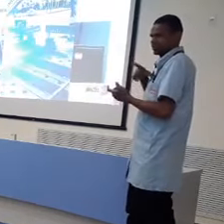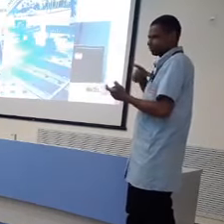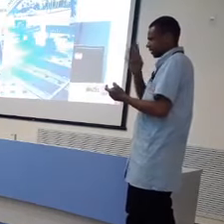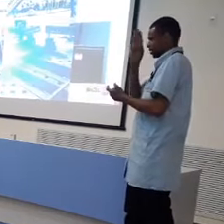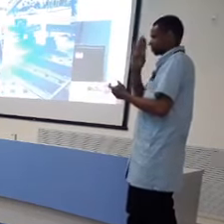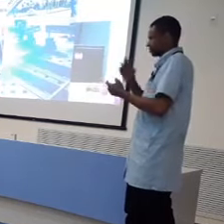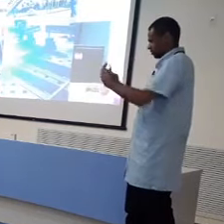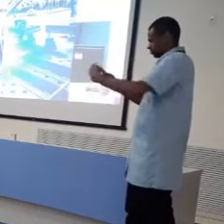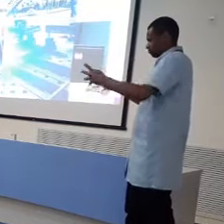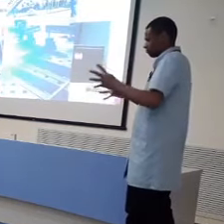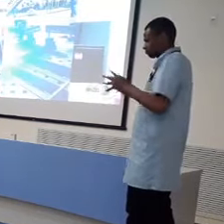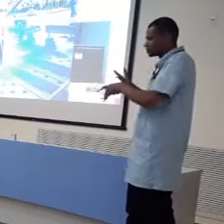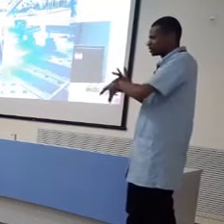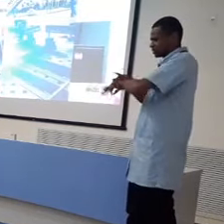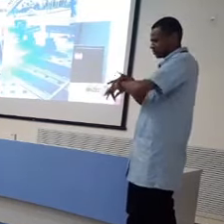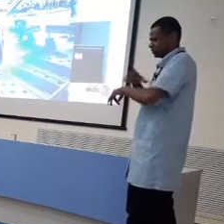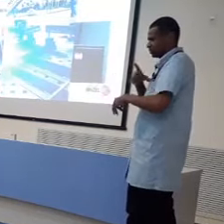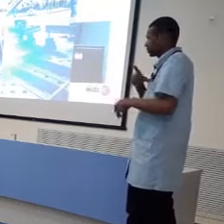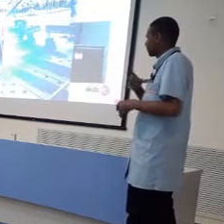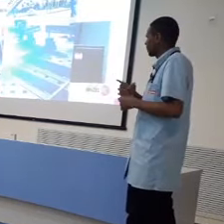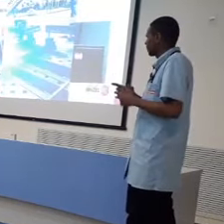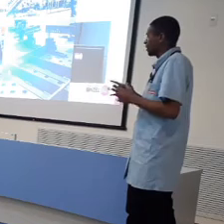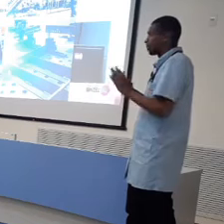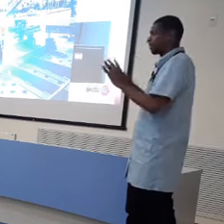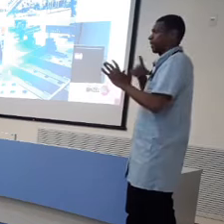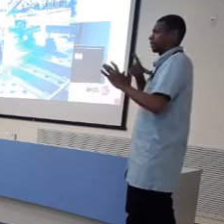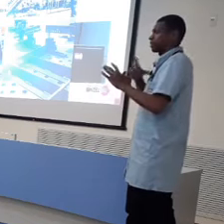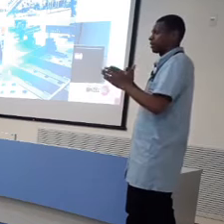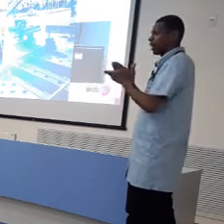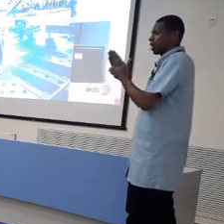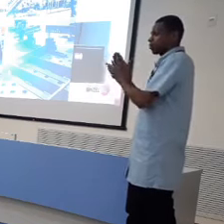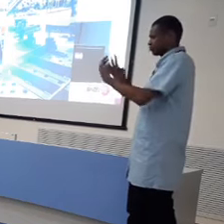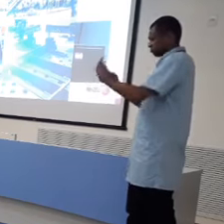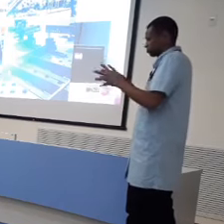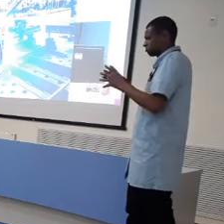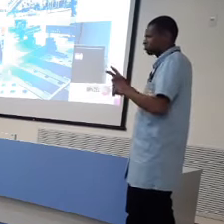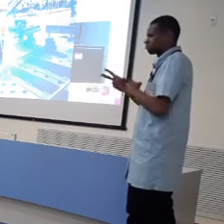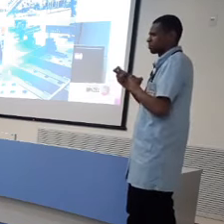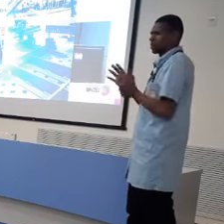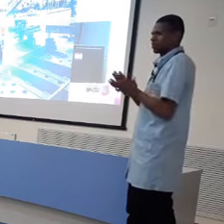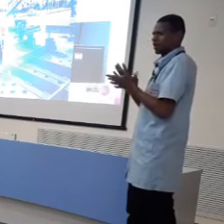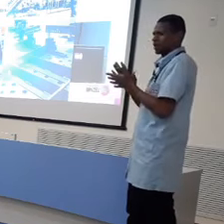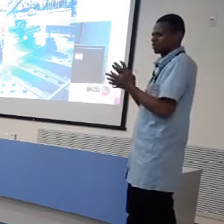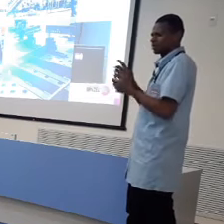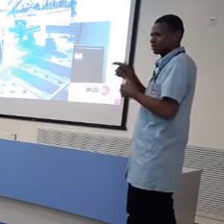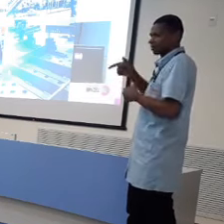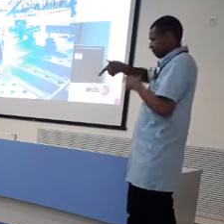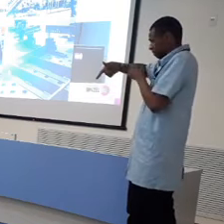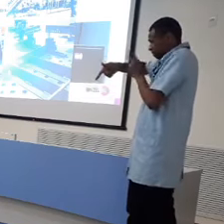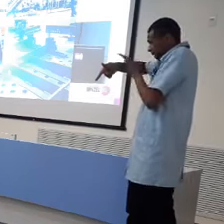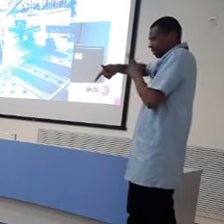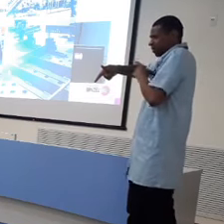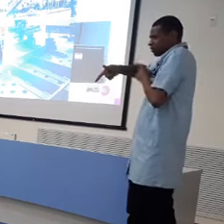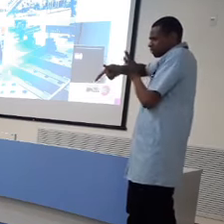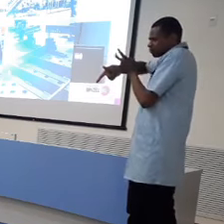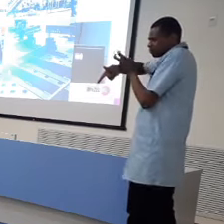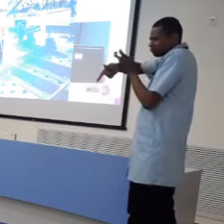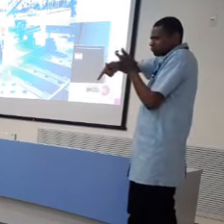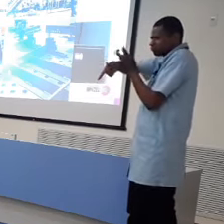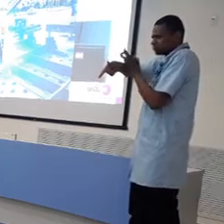machucar. Existem robôs que a gente chama de robô colaborativo. Quem tiver curiosidade, a gente expôs na feira desse